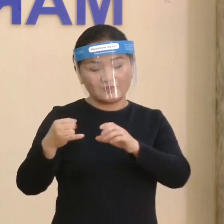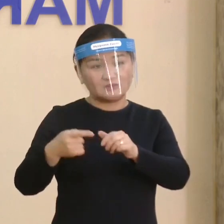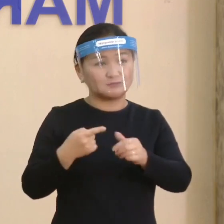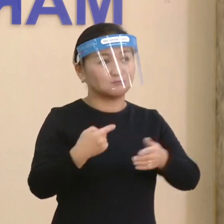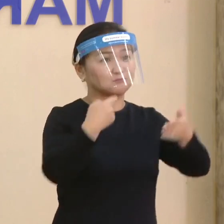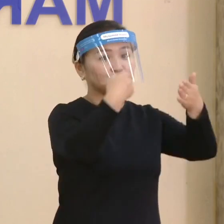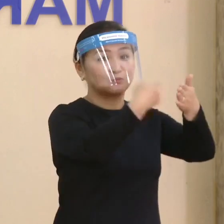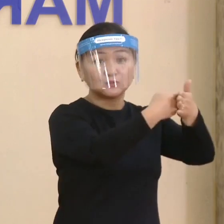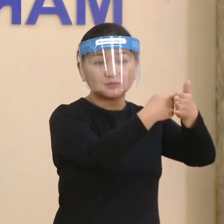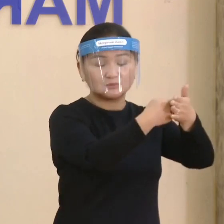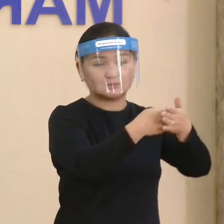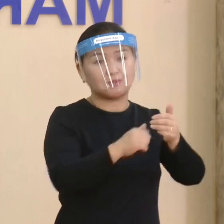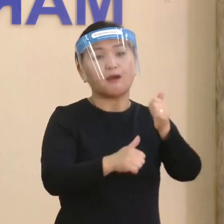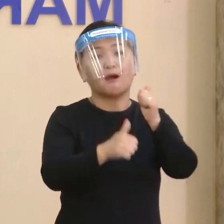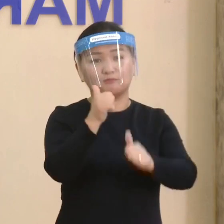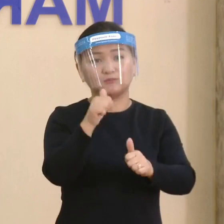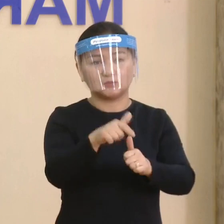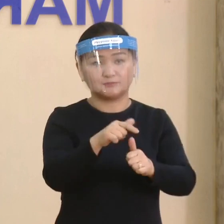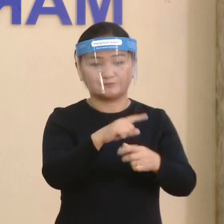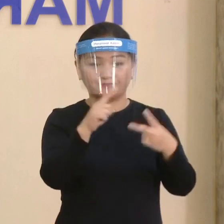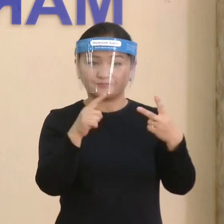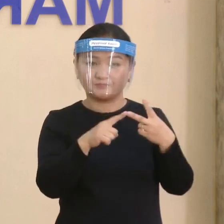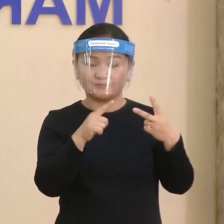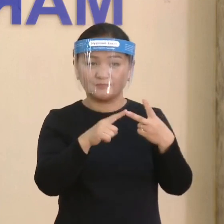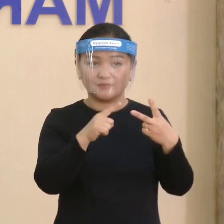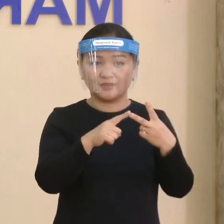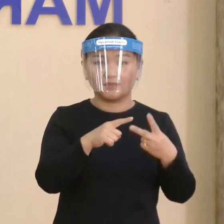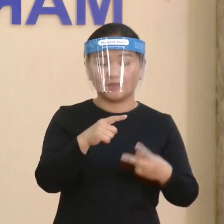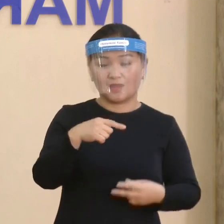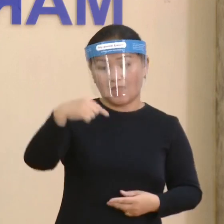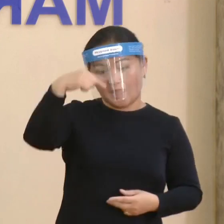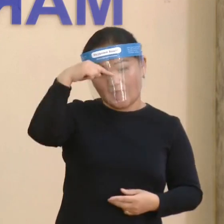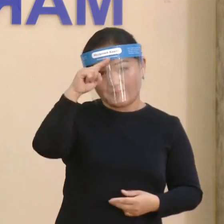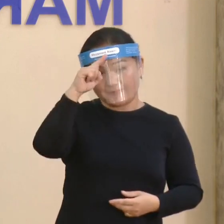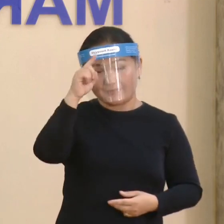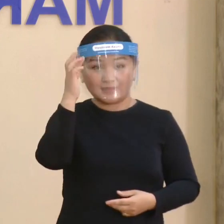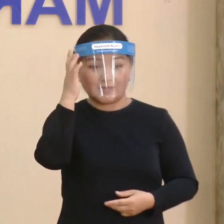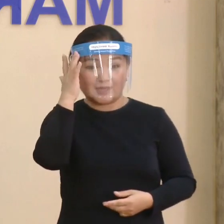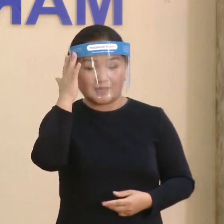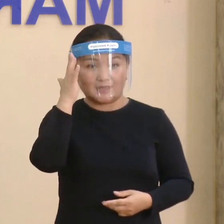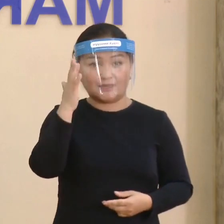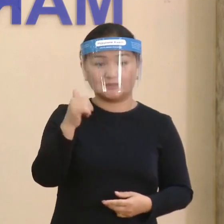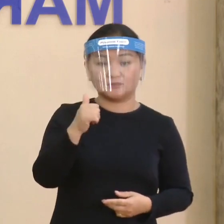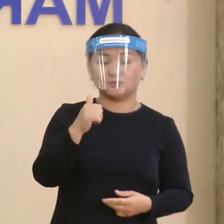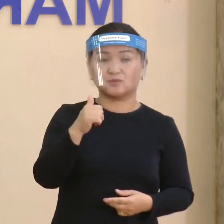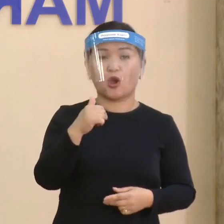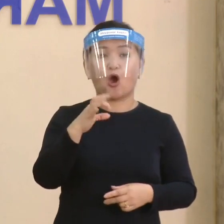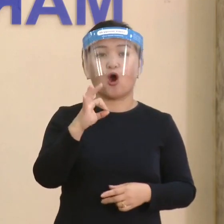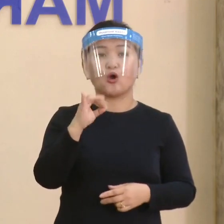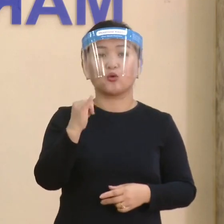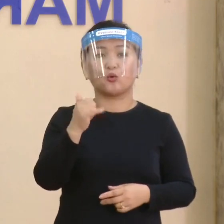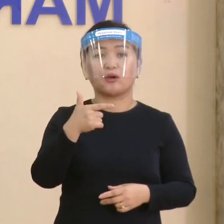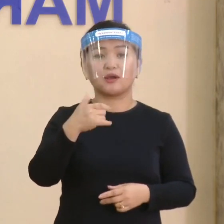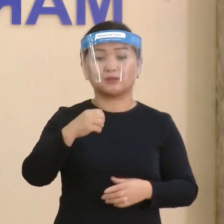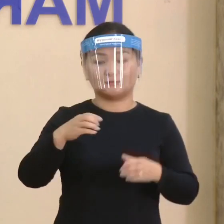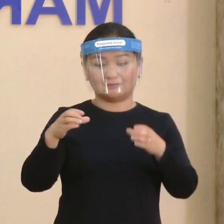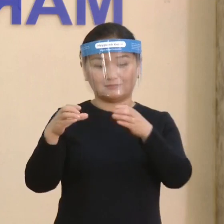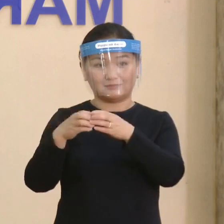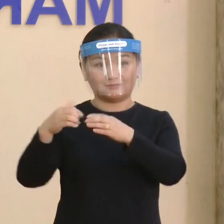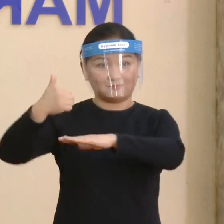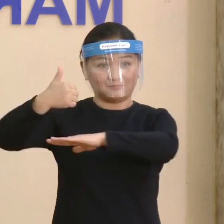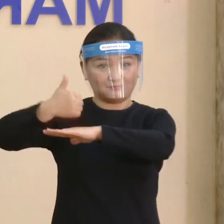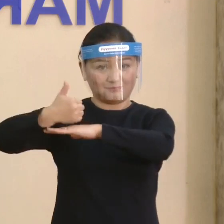бол клиникийн одоо эмнэлзийн талаар оюун гэрэл одоо дэд доктороор ахлуулсан ийм баг ажиллаж байгаа. За энэ бол Монгол улсад